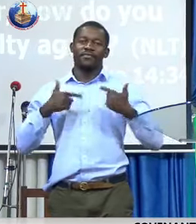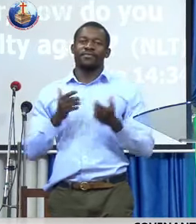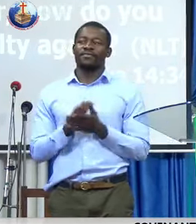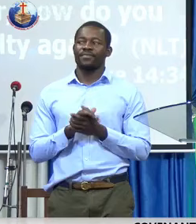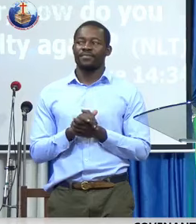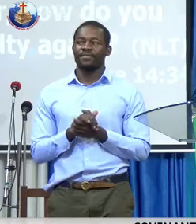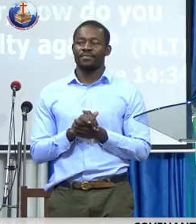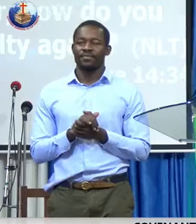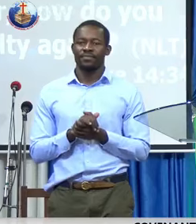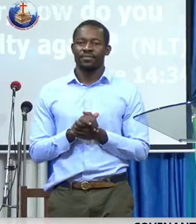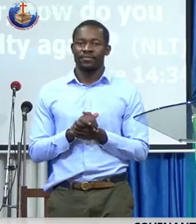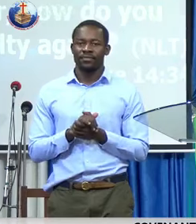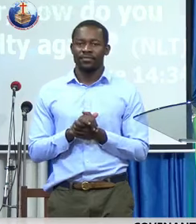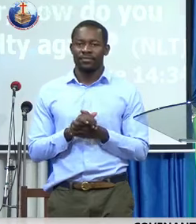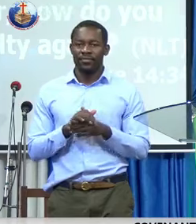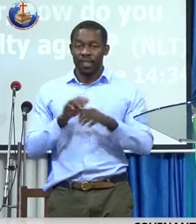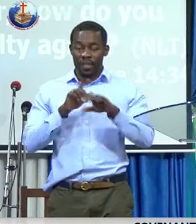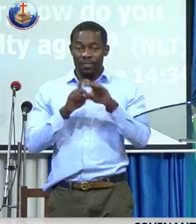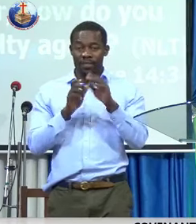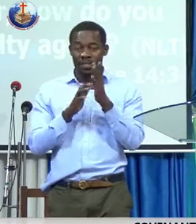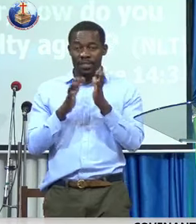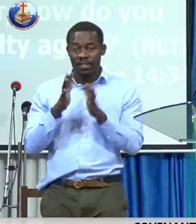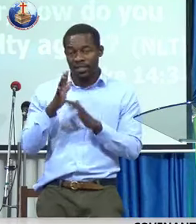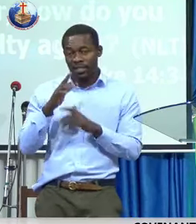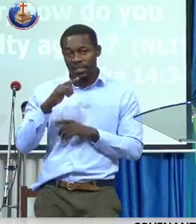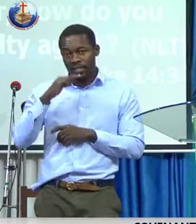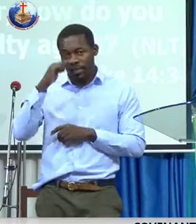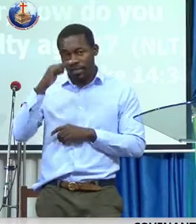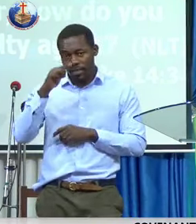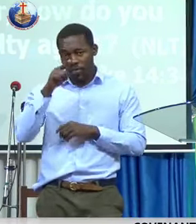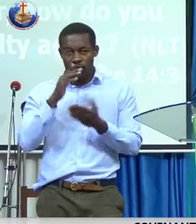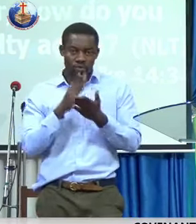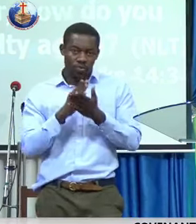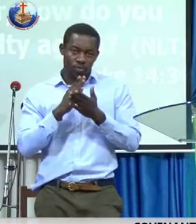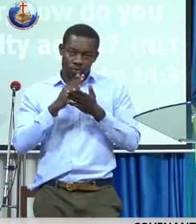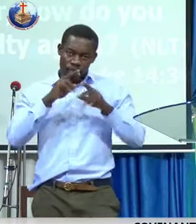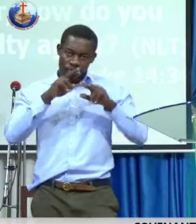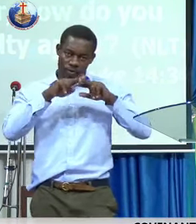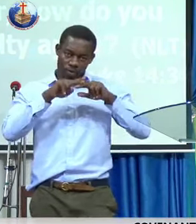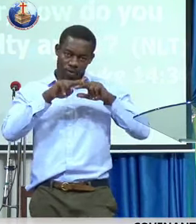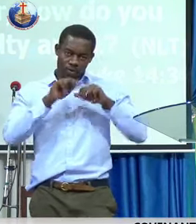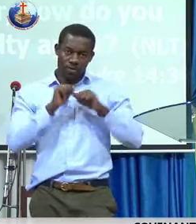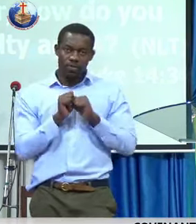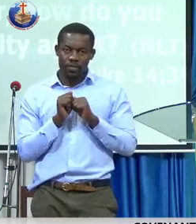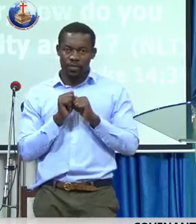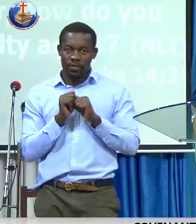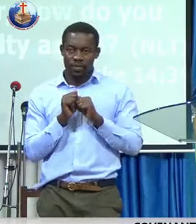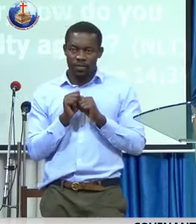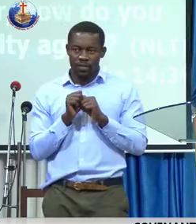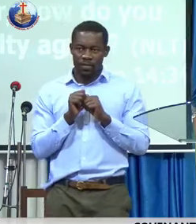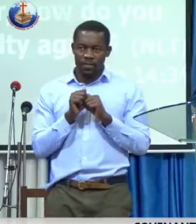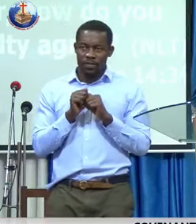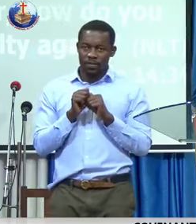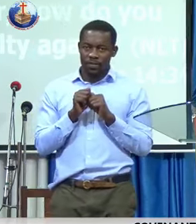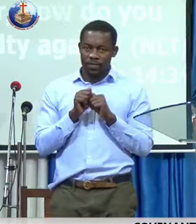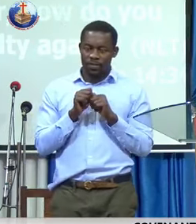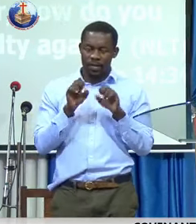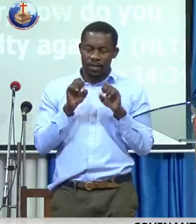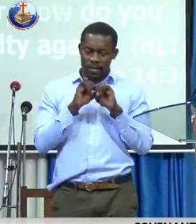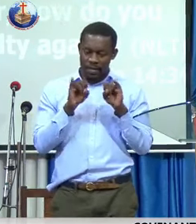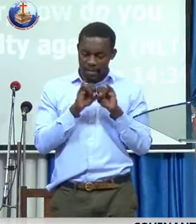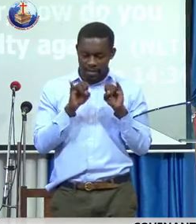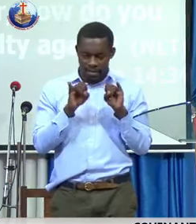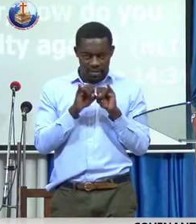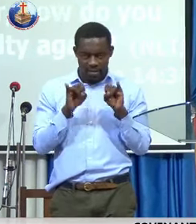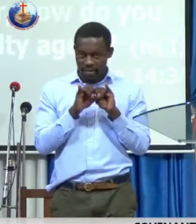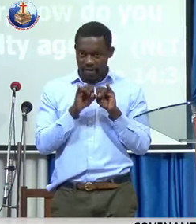katika maisha. And when Jesus declared that you are the salt. Na Yesu alipotangaza kwamba wewe ni chumvi. He clearly spoke about